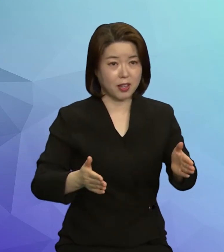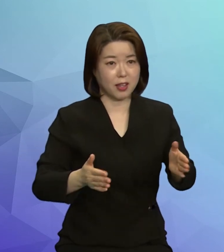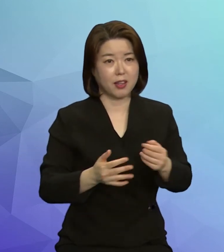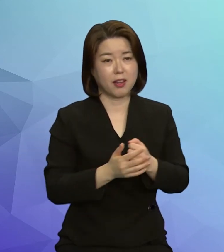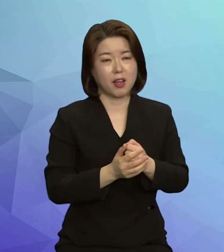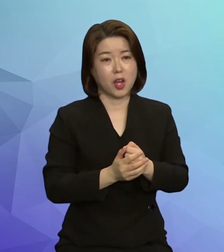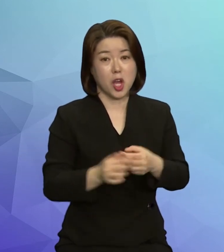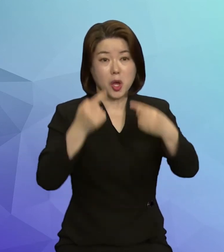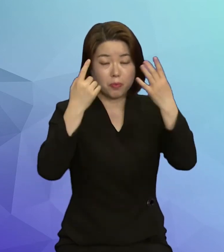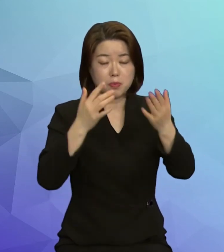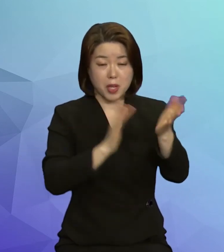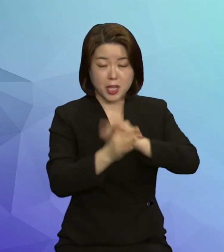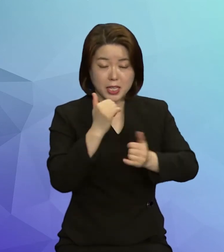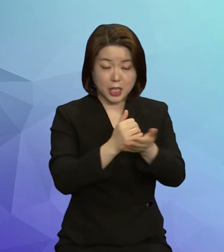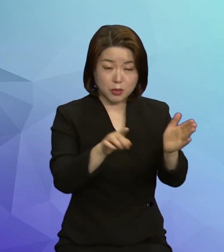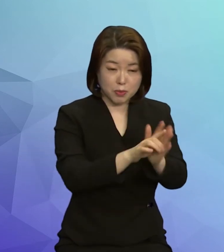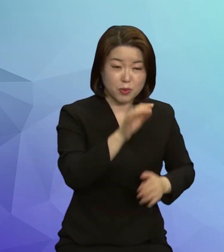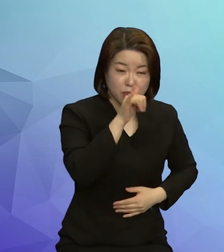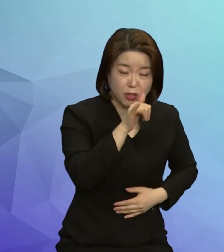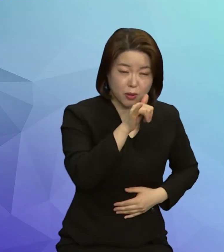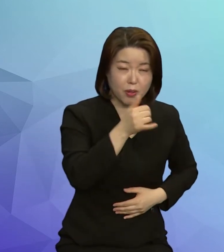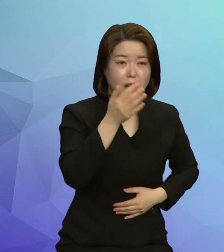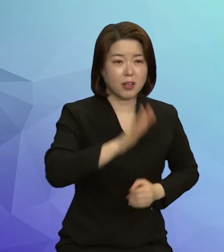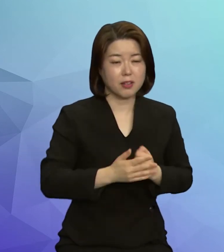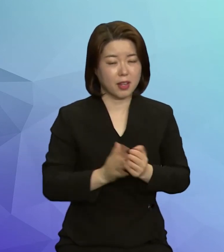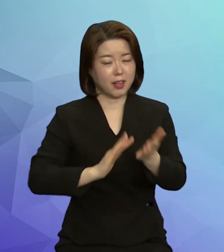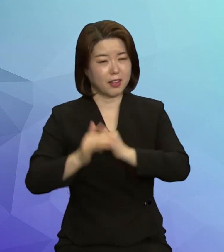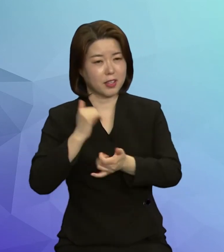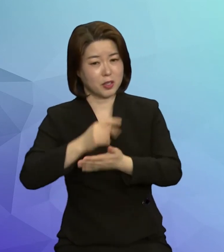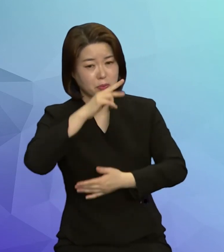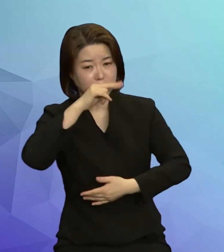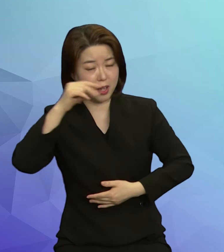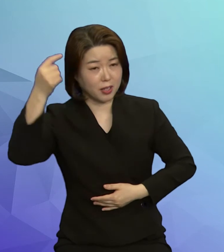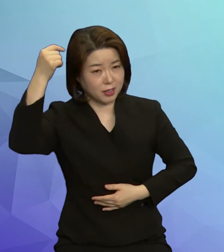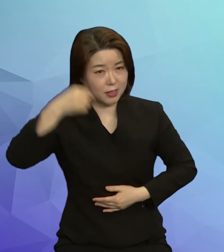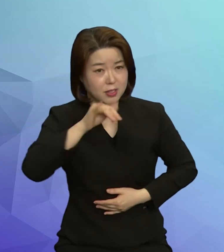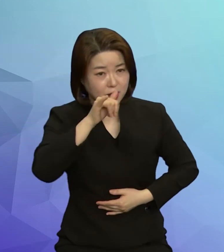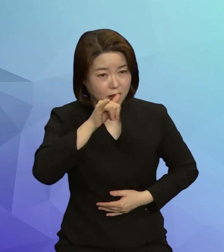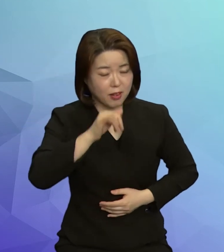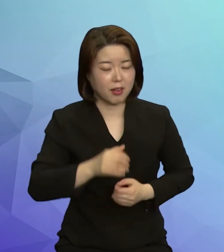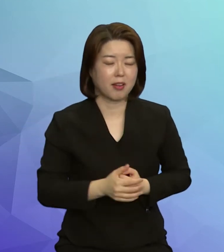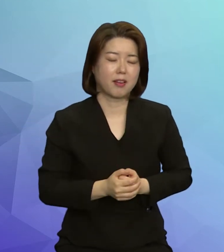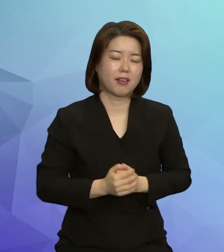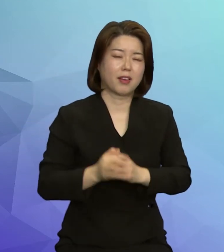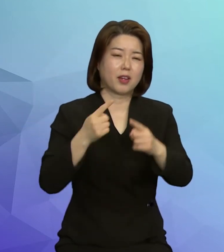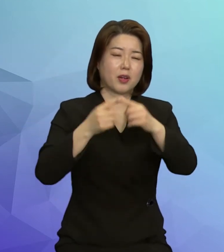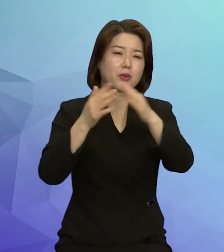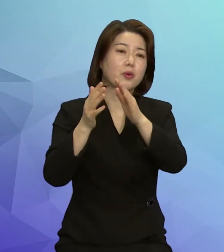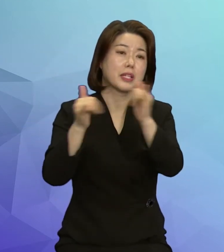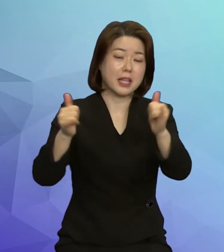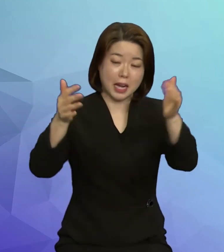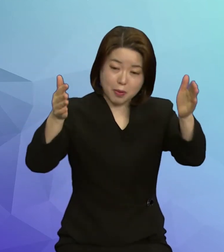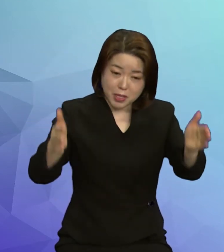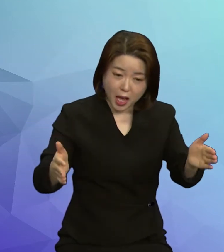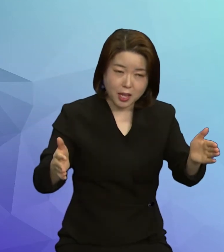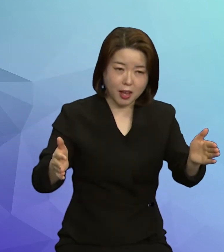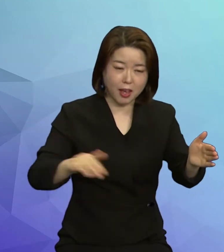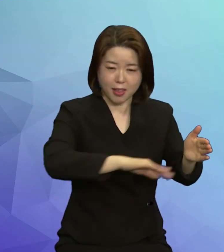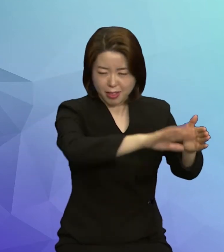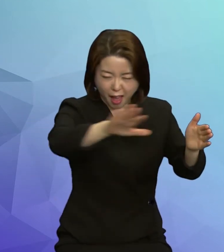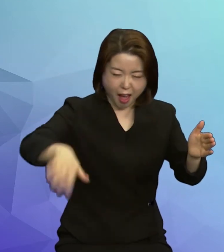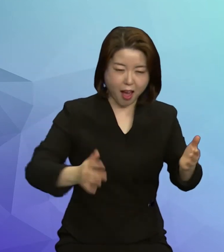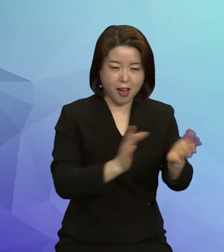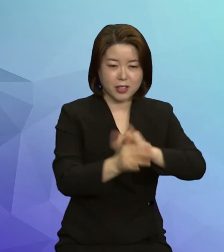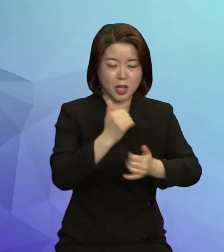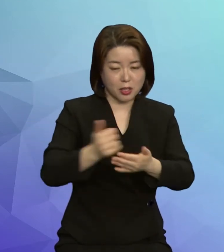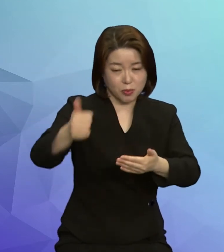사이에 분명히 예수님을 믿고 있는데 예수님의 향기가 느껴지나요? 교인들 사이에 다